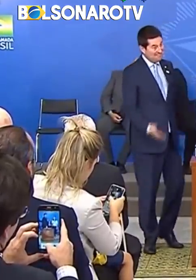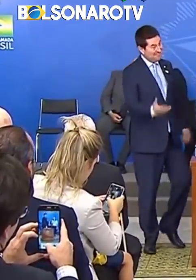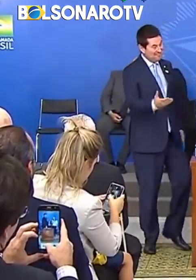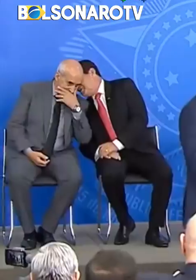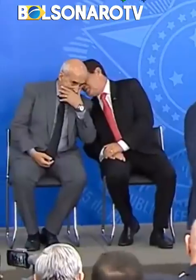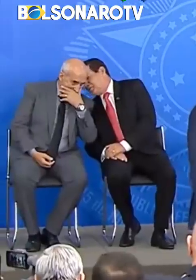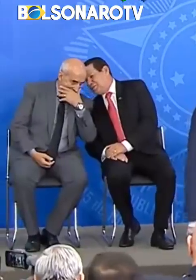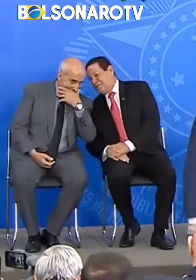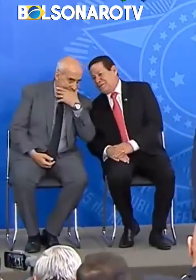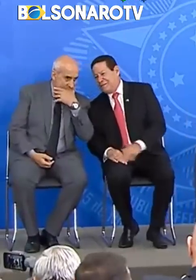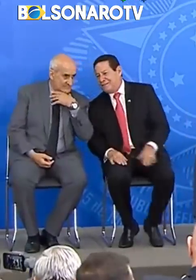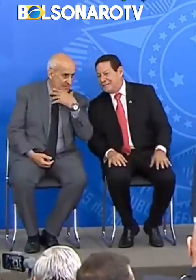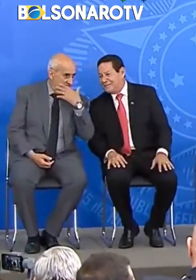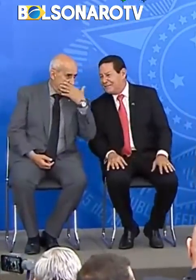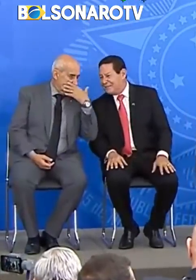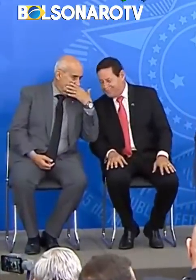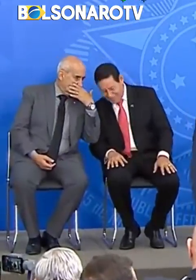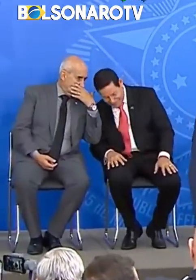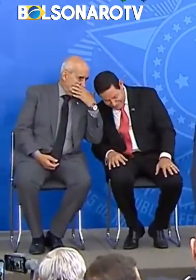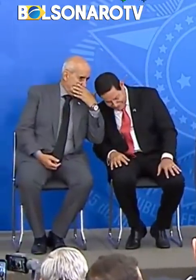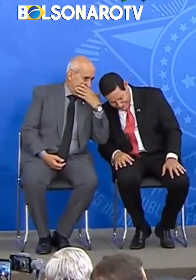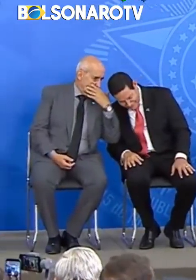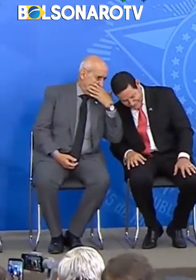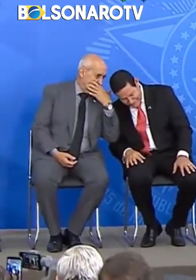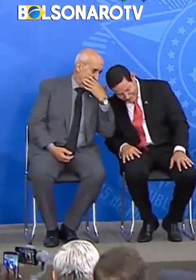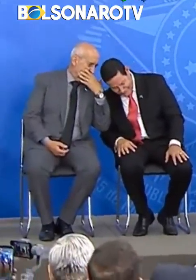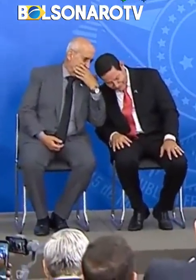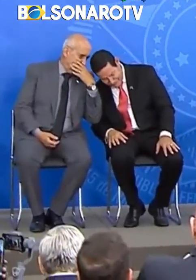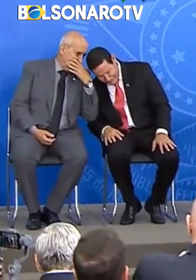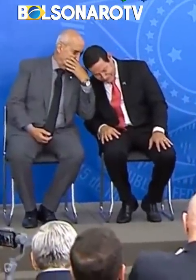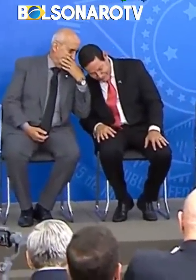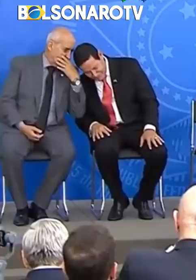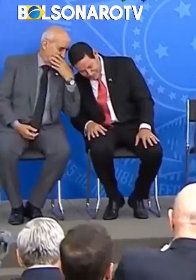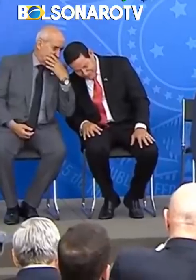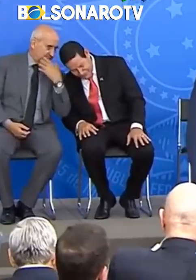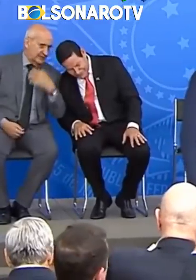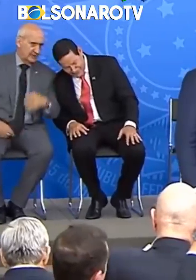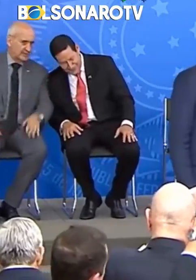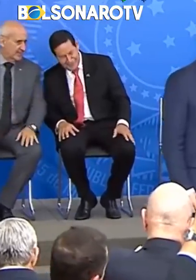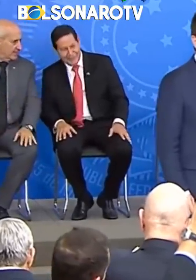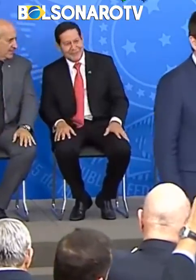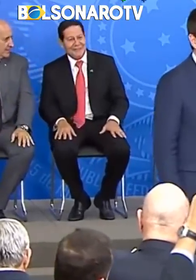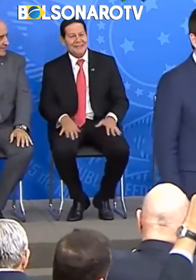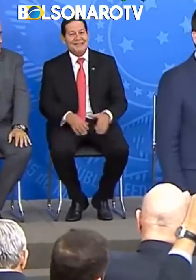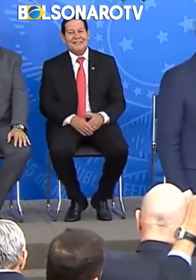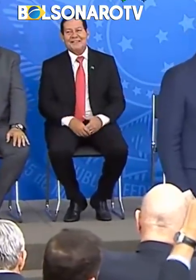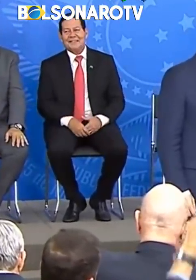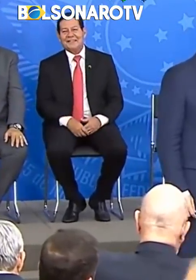Econômica, estabelece garantias de livre mercado e dá outras providências.